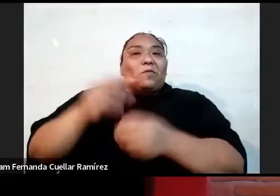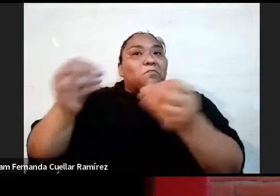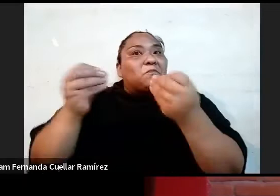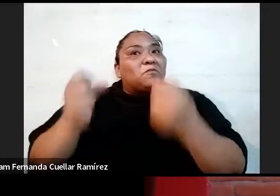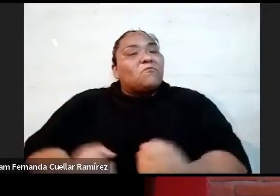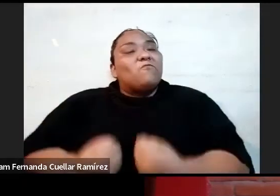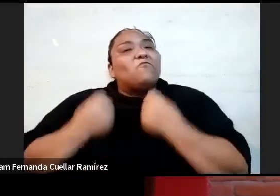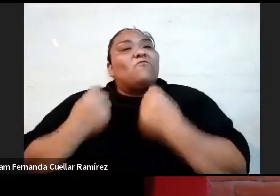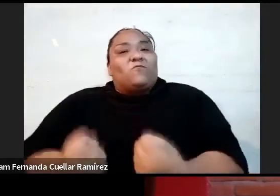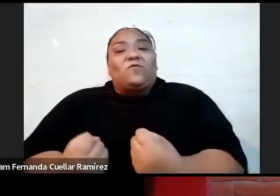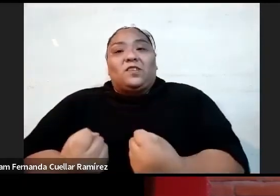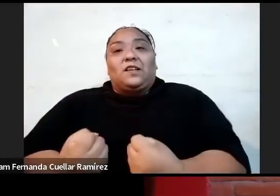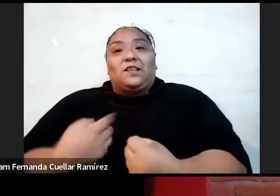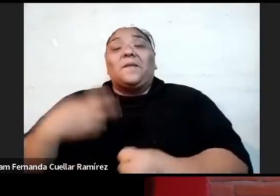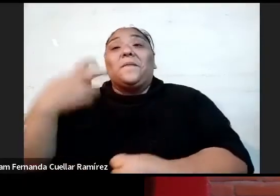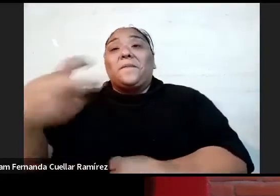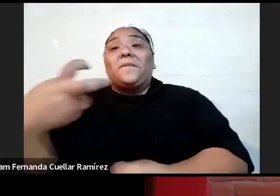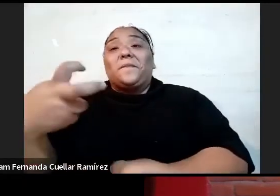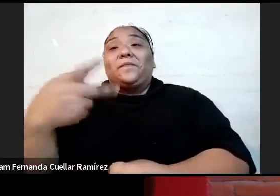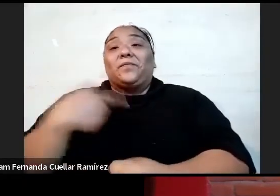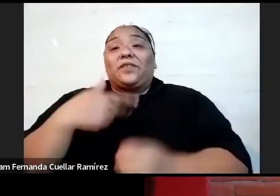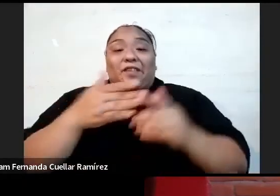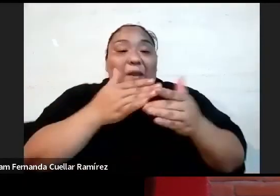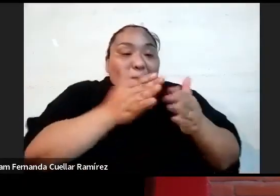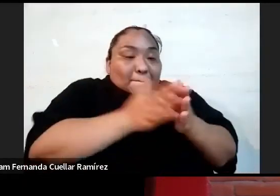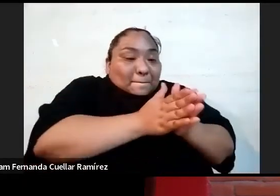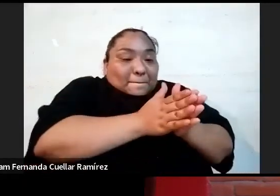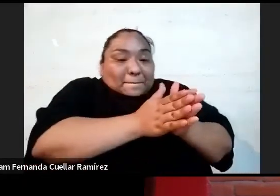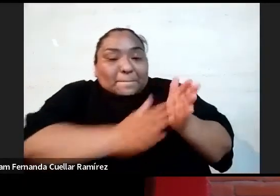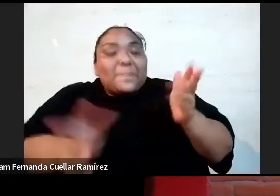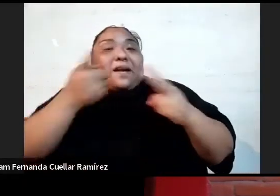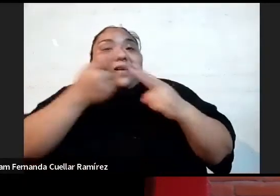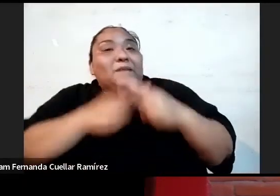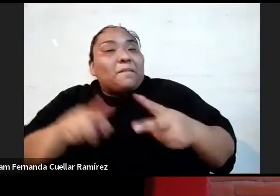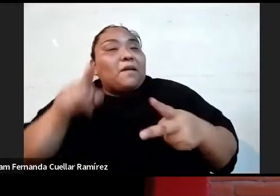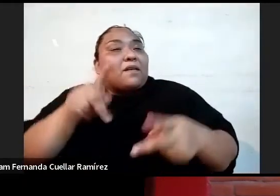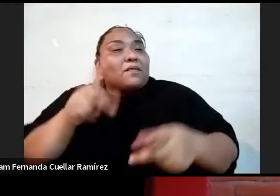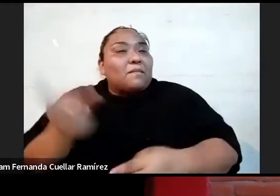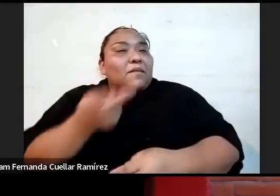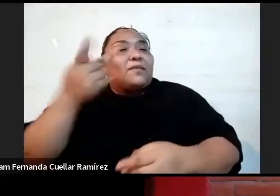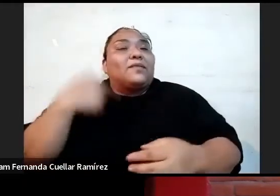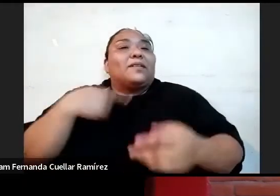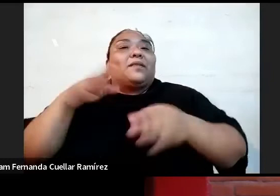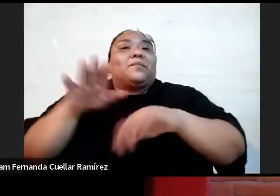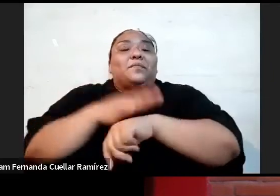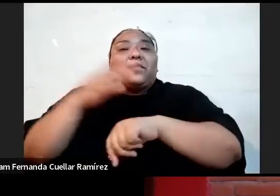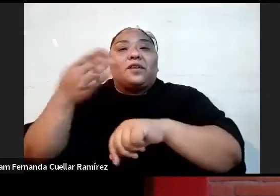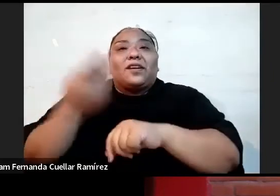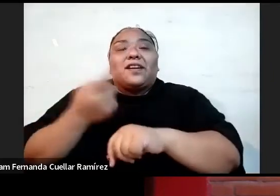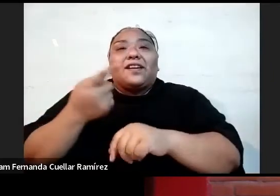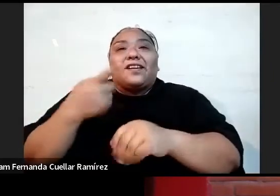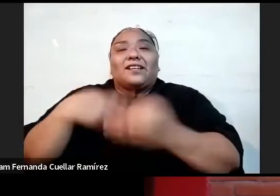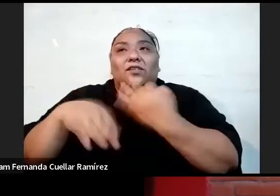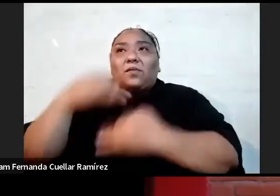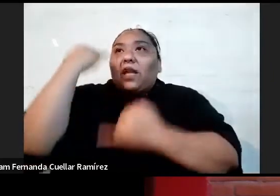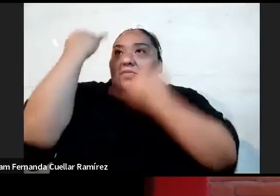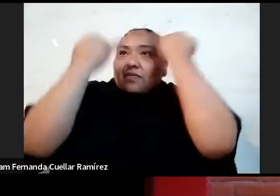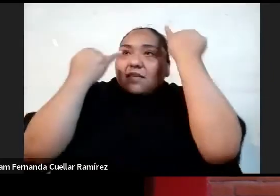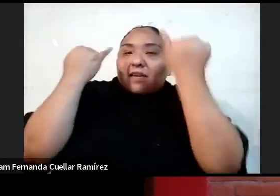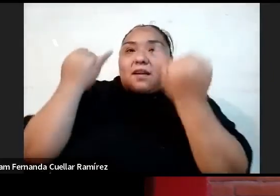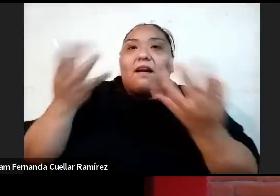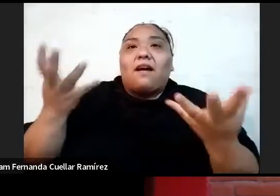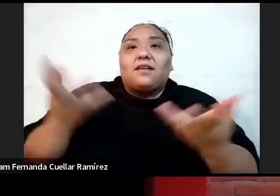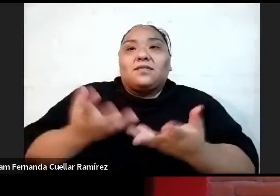eso, pero ahorita te preguntaba si desde ahí surgió como esta idea de generar a partir de